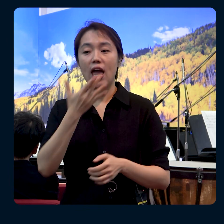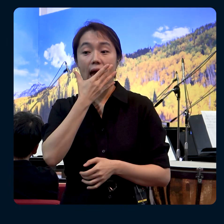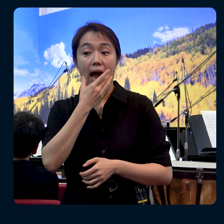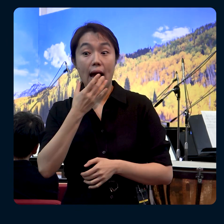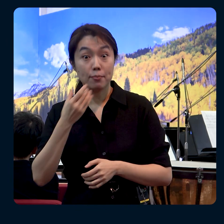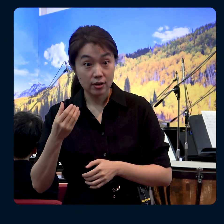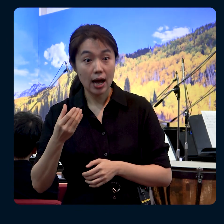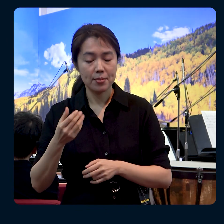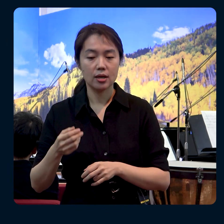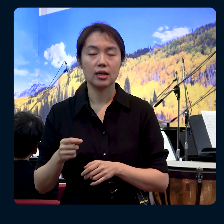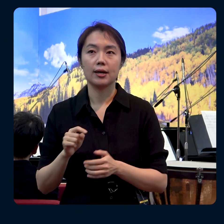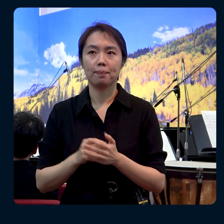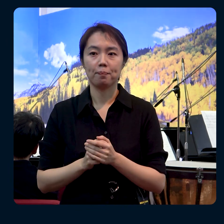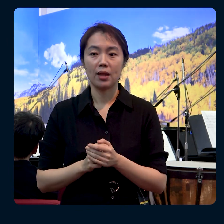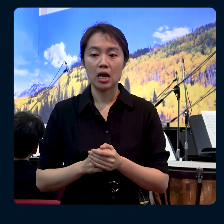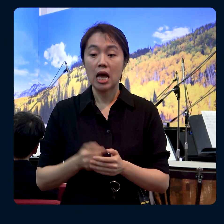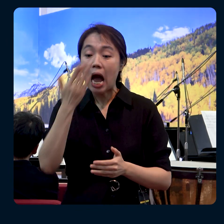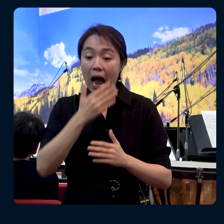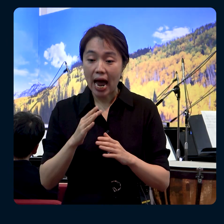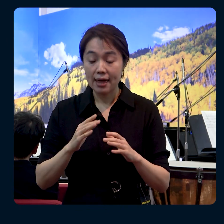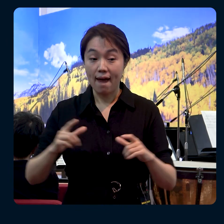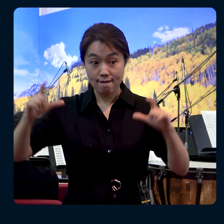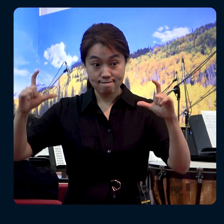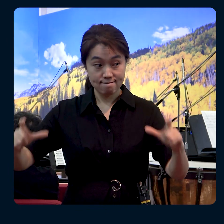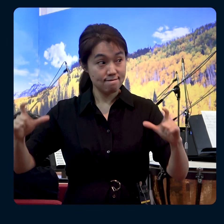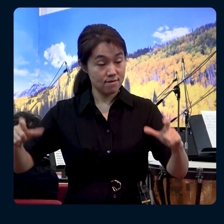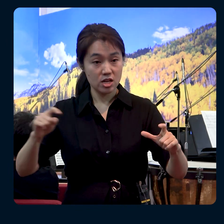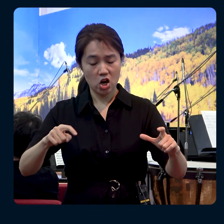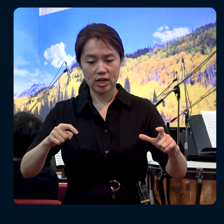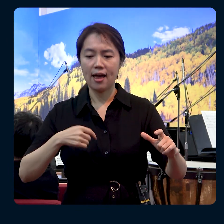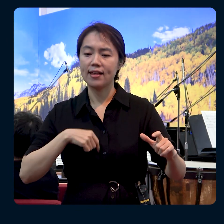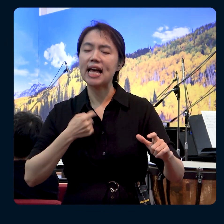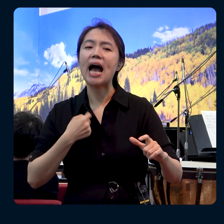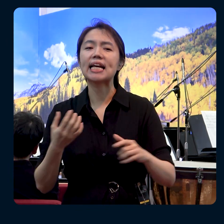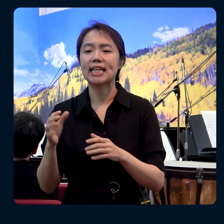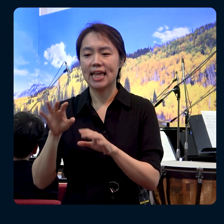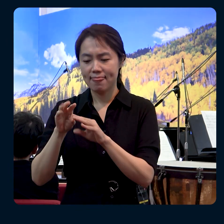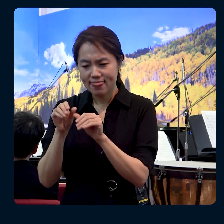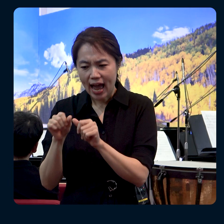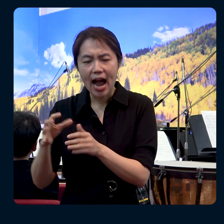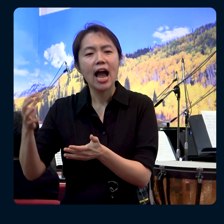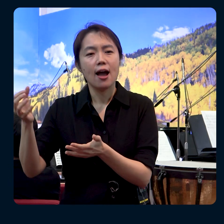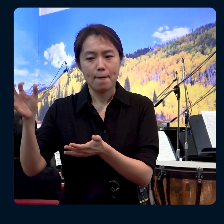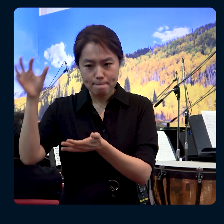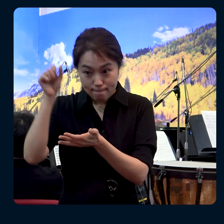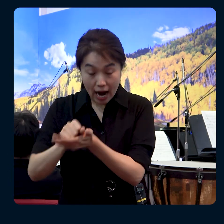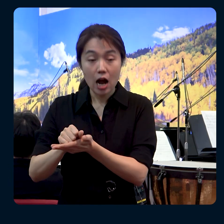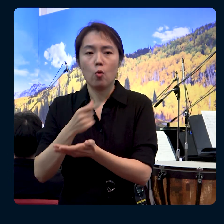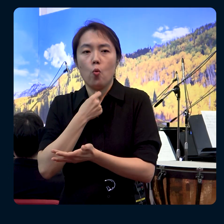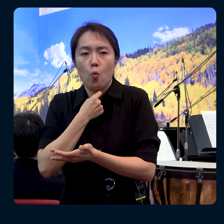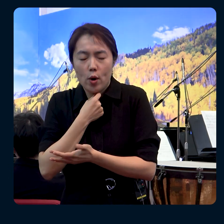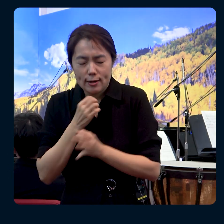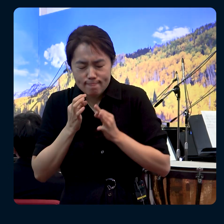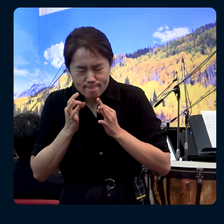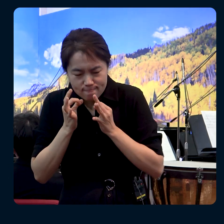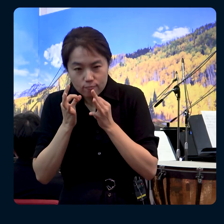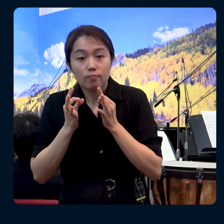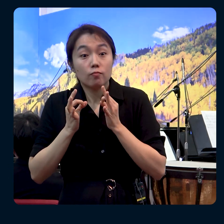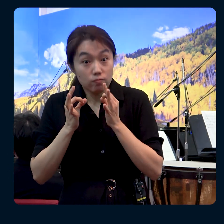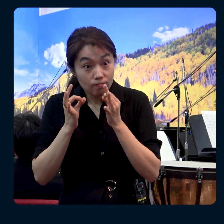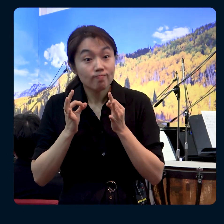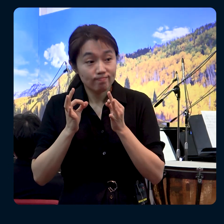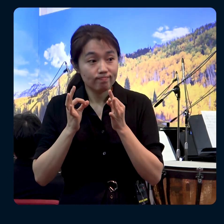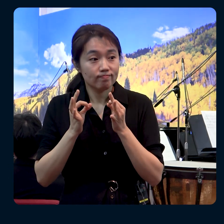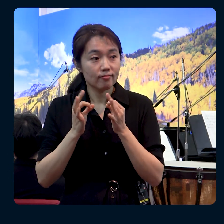아브라함은요, 거기에서 자기 땅을 확보하려고 부단히 노력을 합니다. 언약을 받는다는, 그게 언약을 받은 자예요.